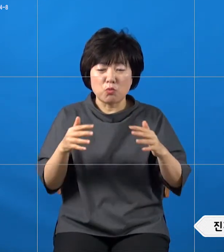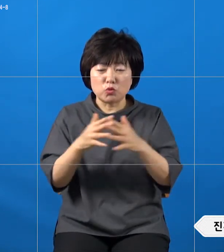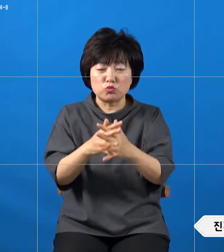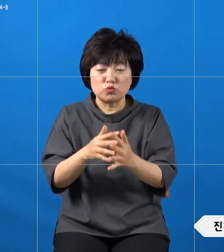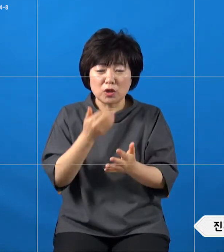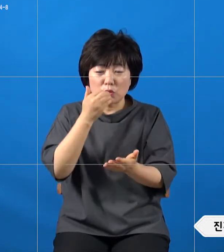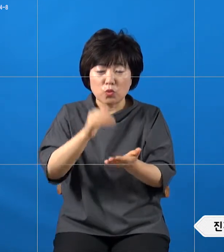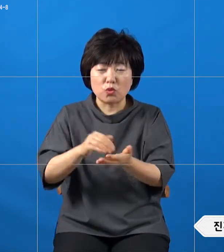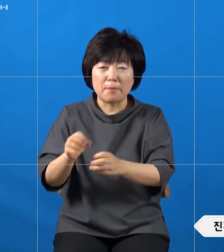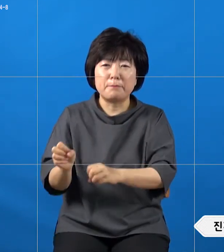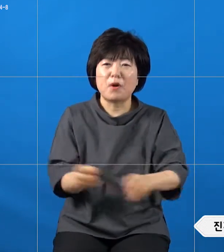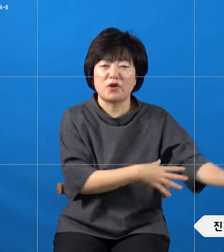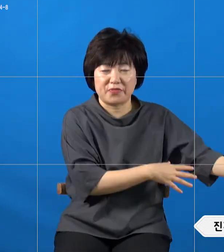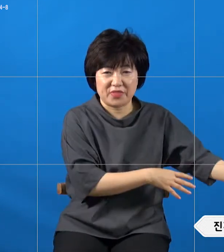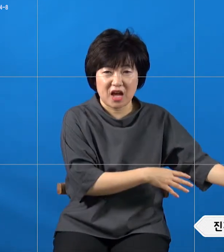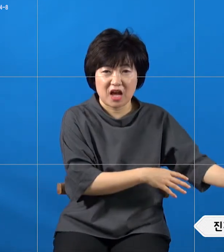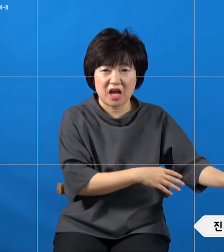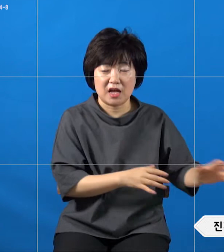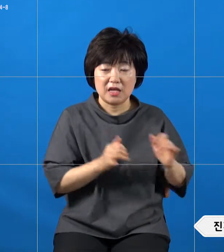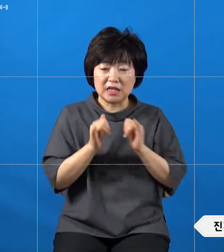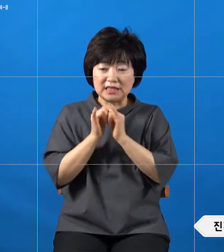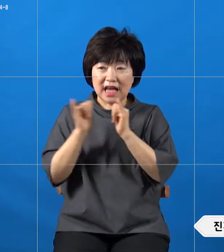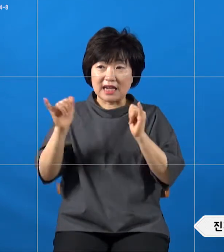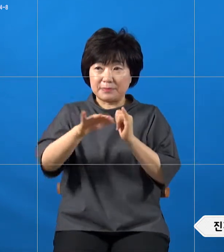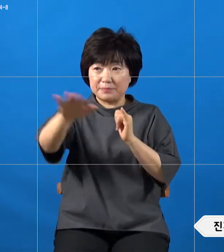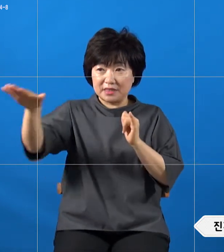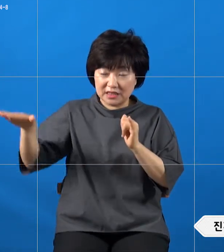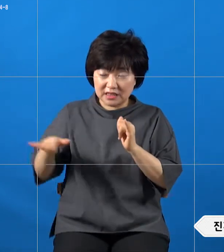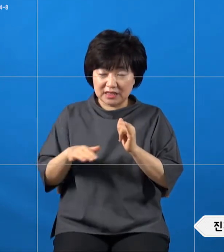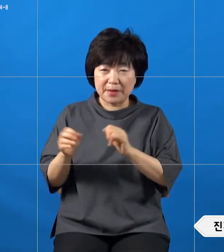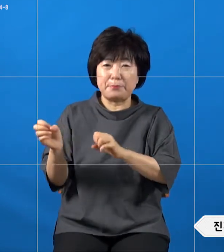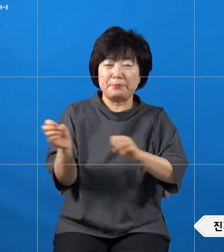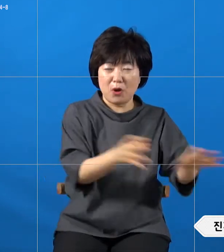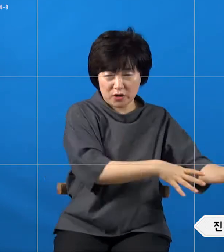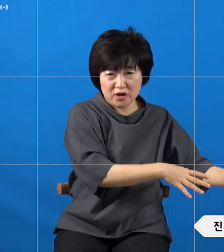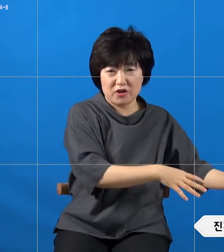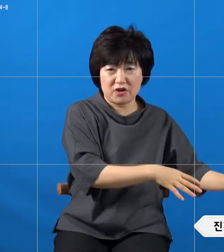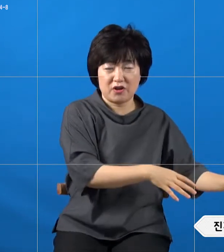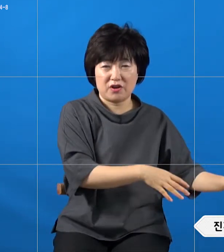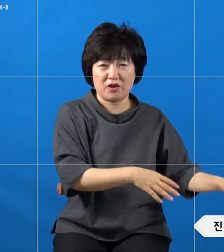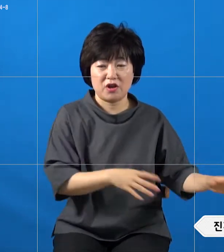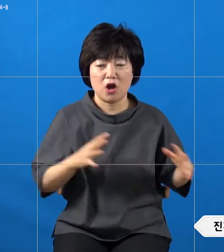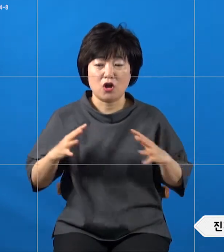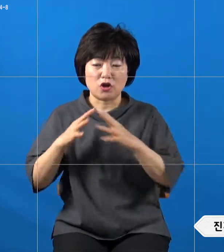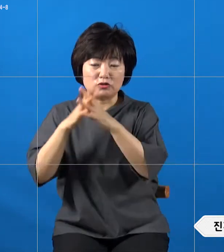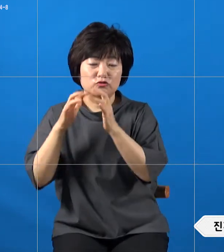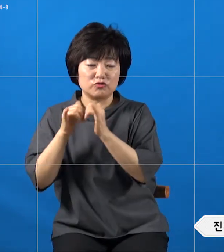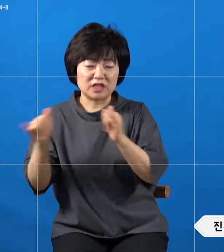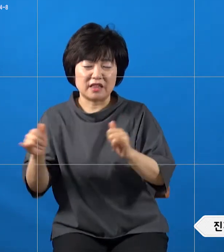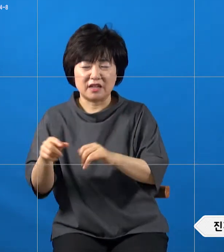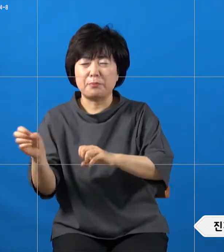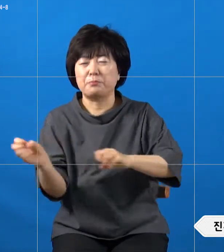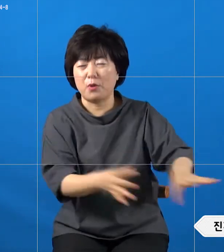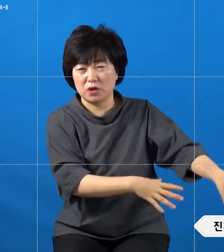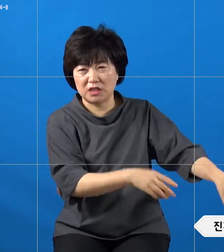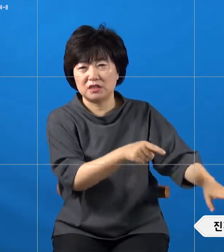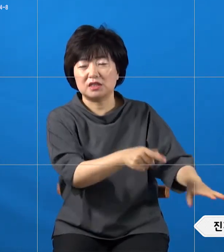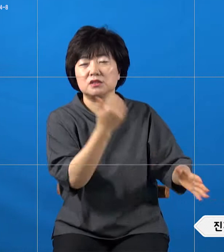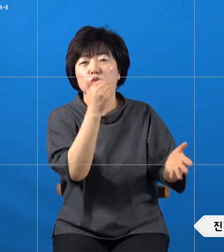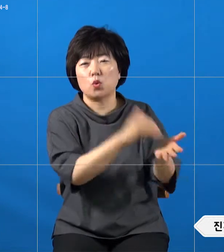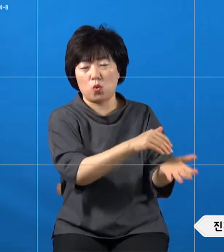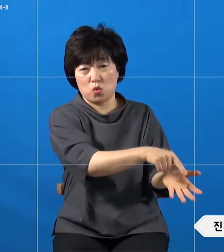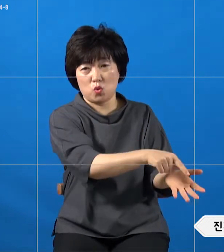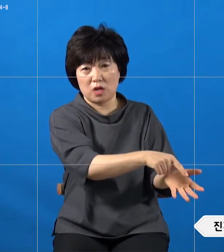버렸다라고 말씀합니다. 바로 사람들에게 버림받고 건축자들에게 버림받았던 그